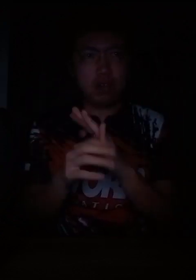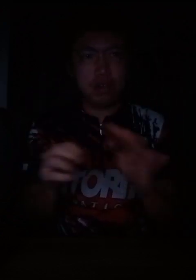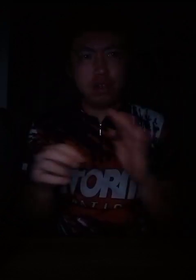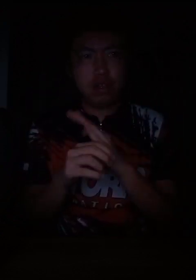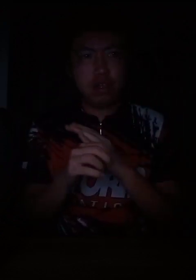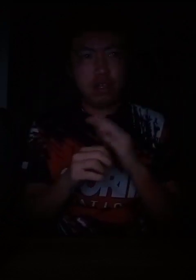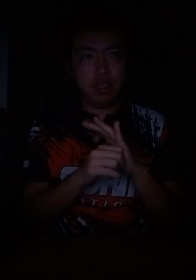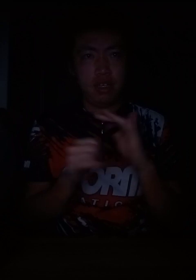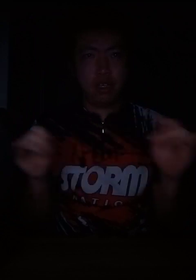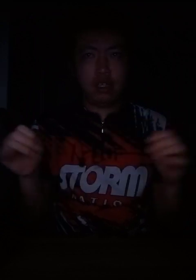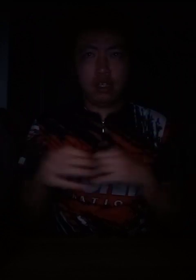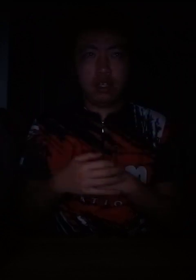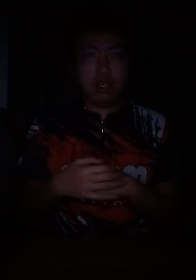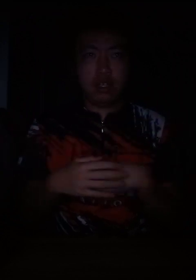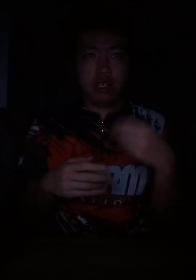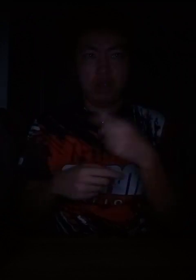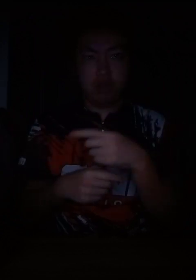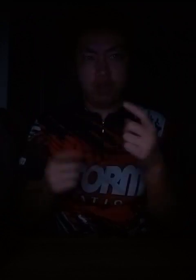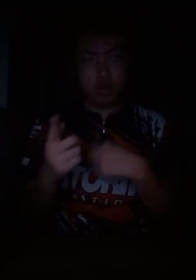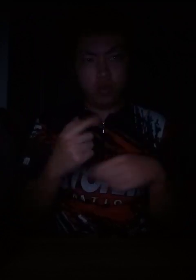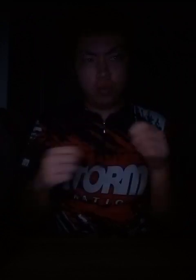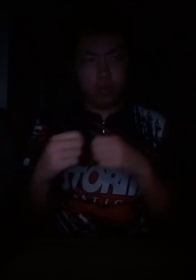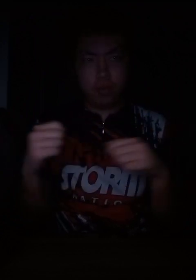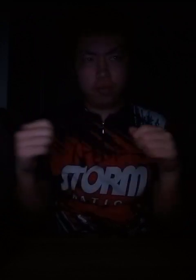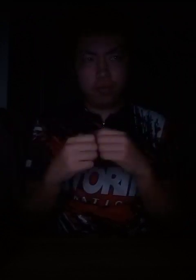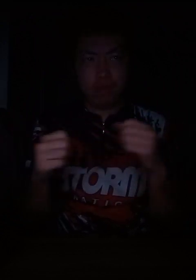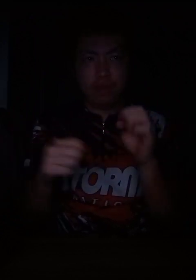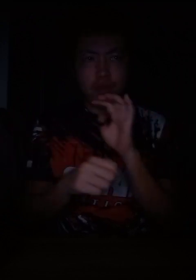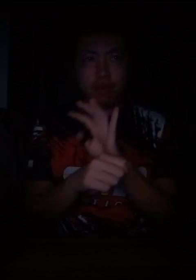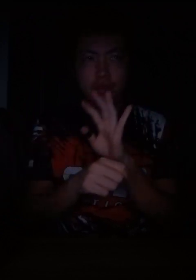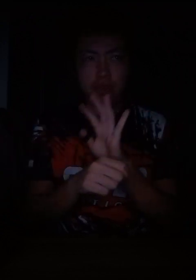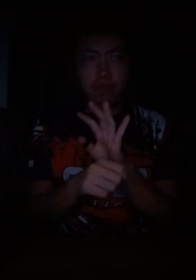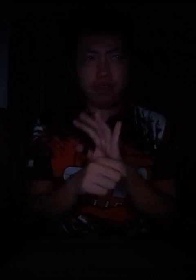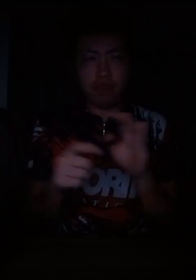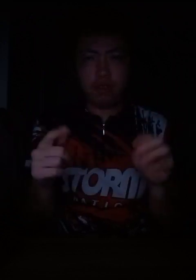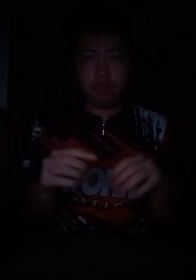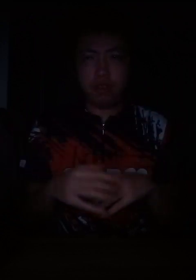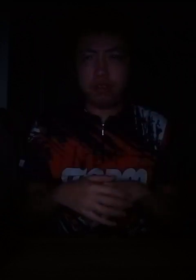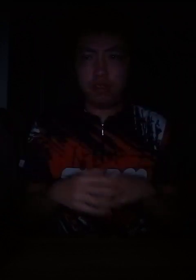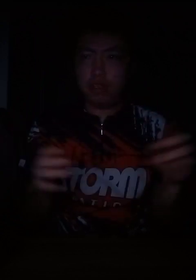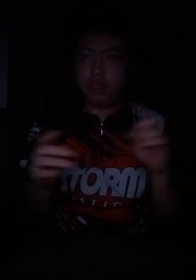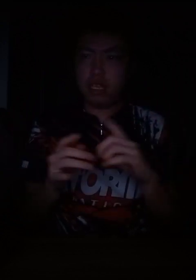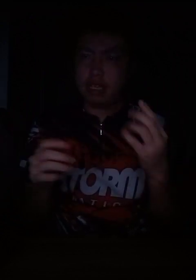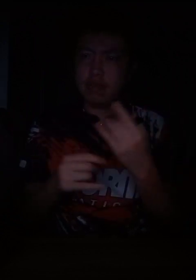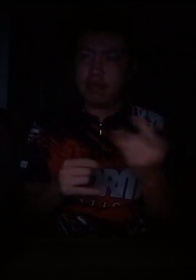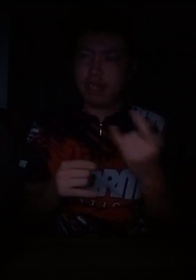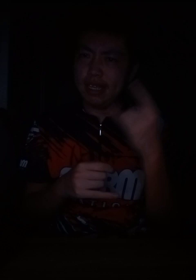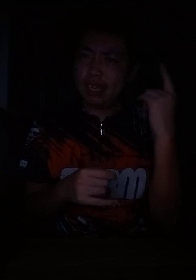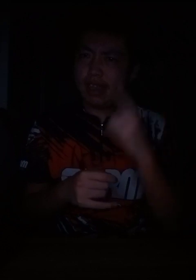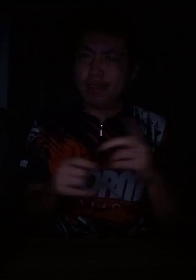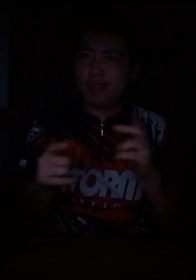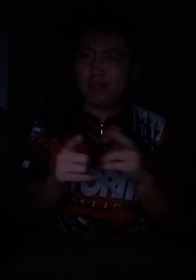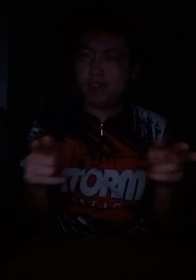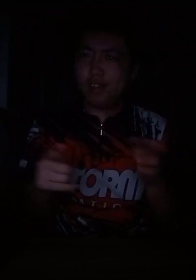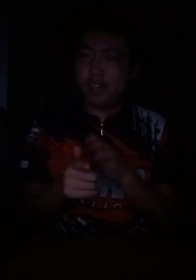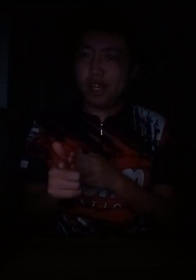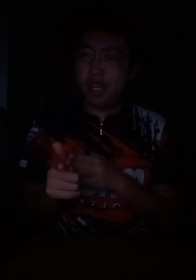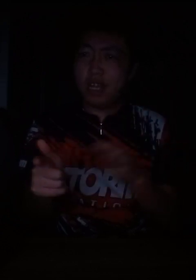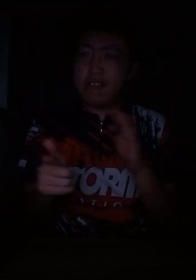요구했다는 입장입니다. 김 씨를 공갈 혐의 등으로 수사기관에 고소한 상태죠. 자, 그런데 김 기자가 공개한 문자 메시지에는 폭행